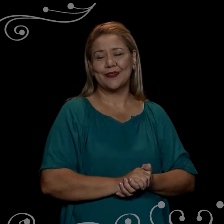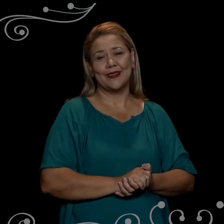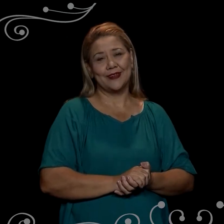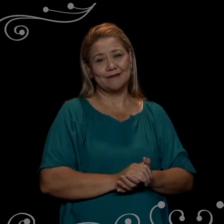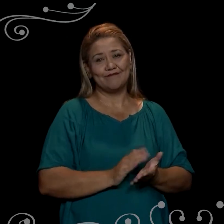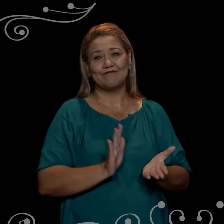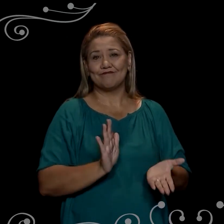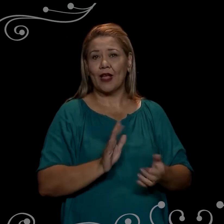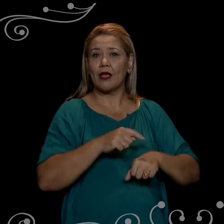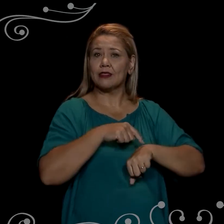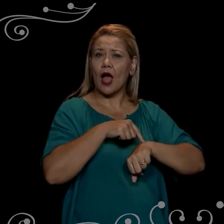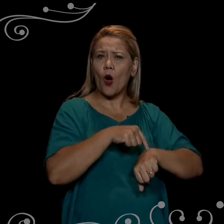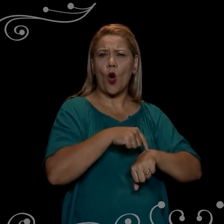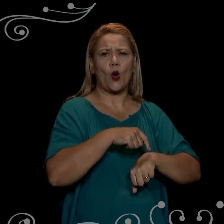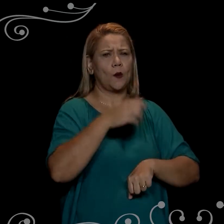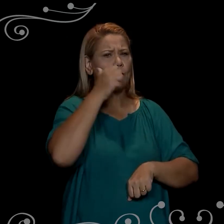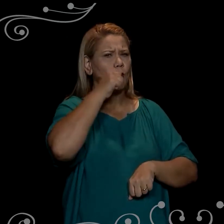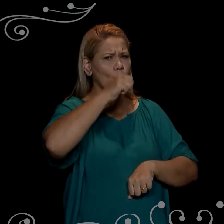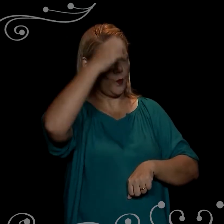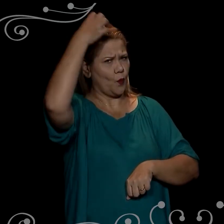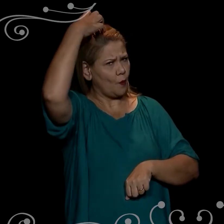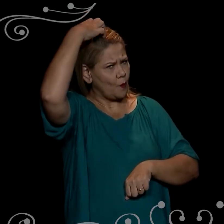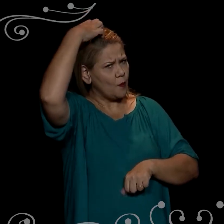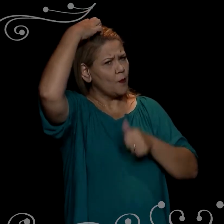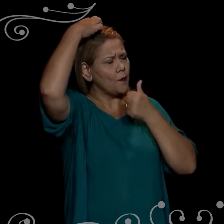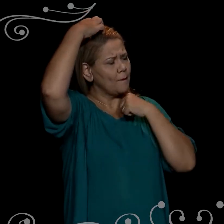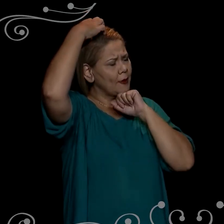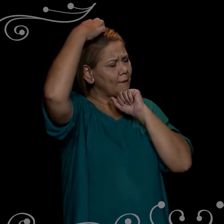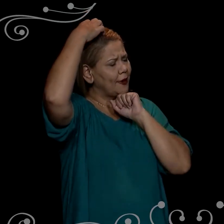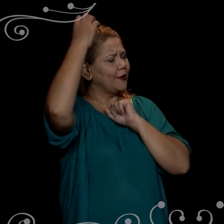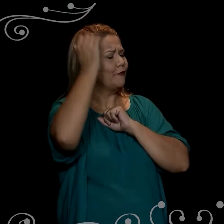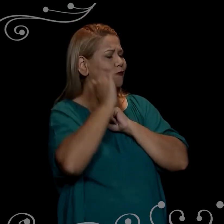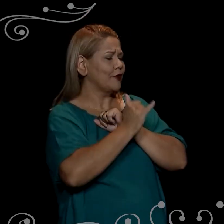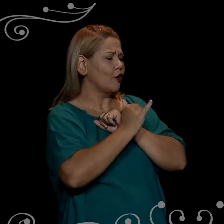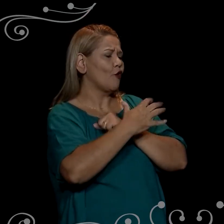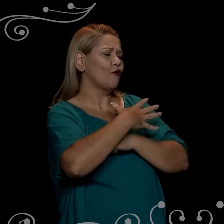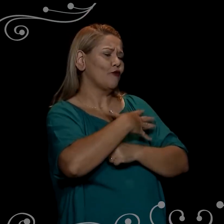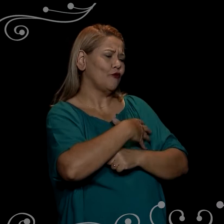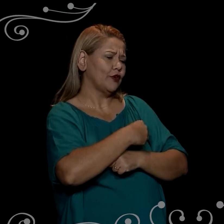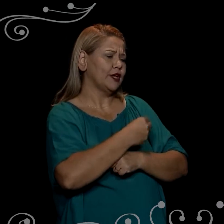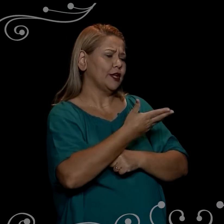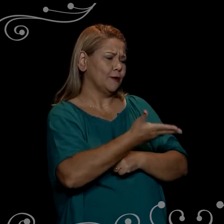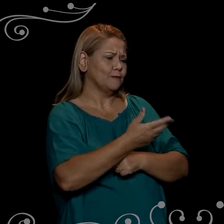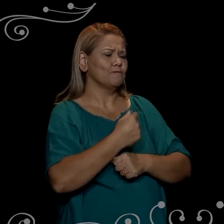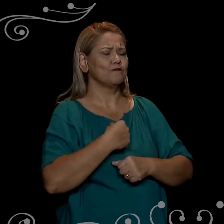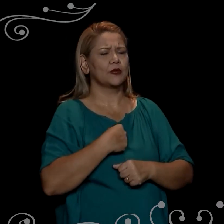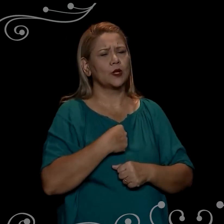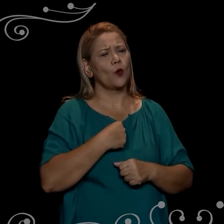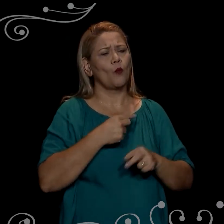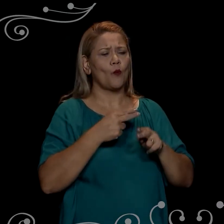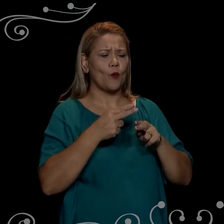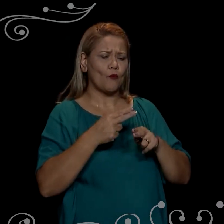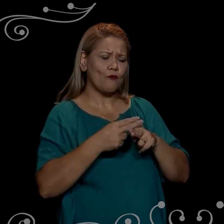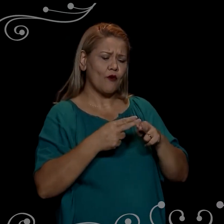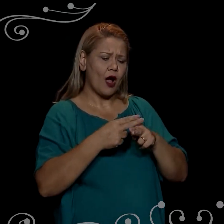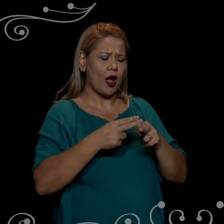Na hora de se despedirem, a rainha cortou o pulso com um punhal e deixou